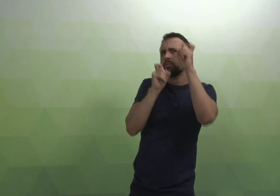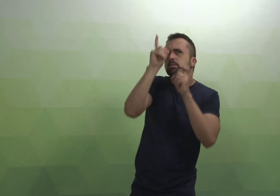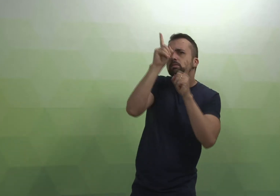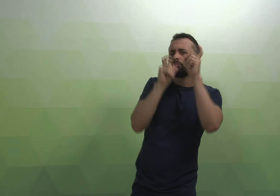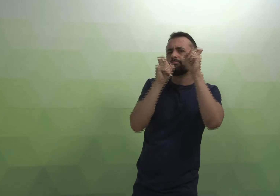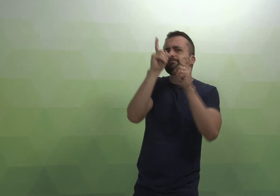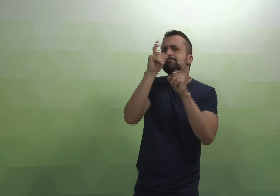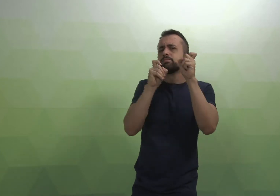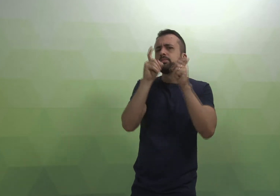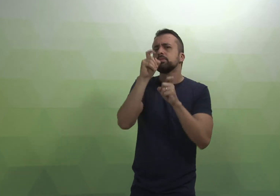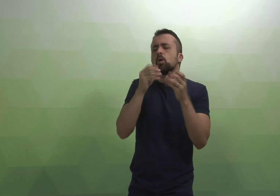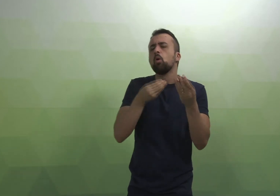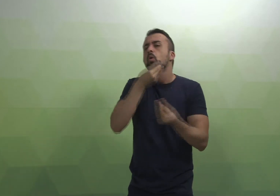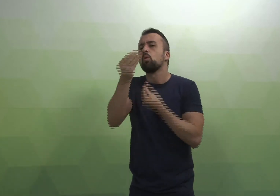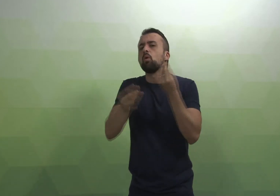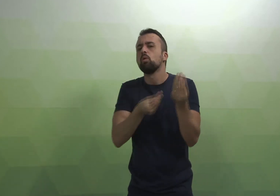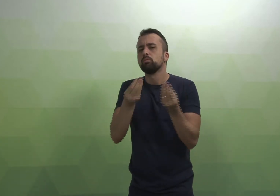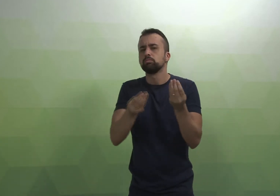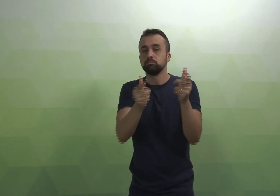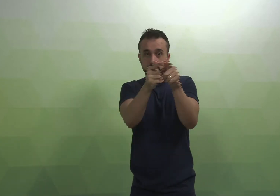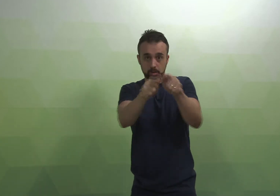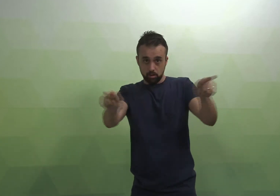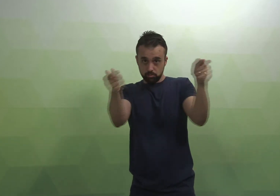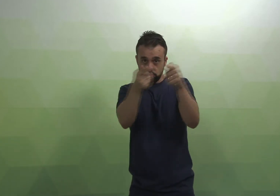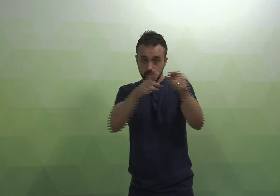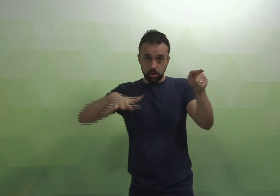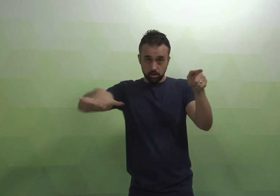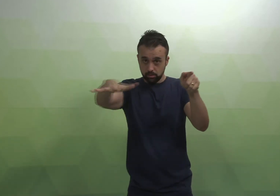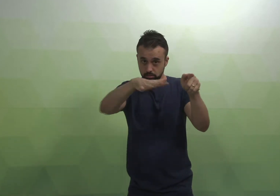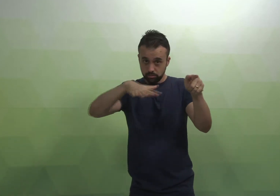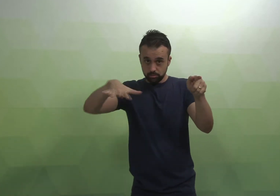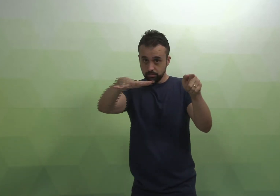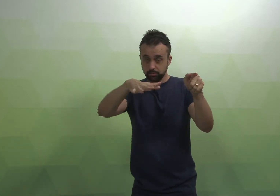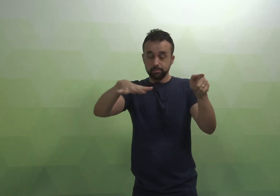Vejamos os usos das expressões não manuais de forma gramatical,